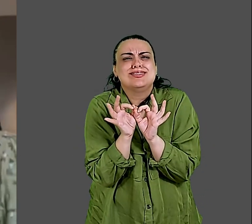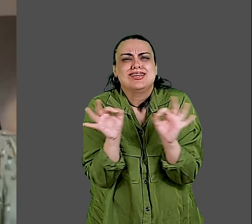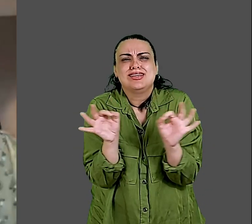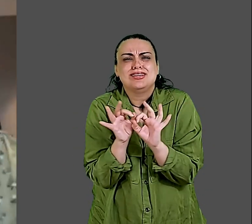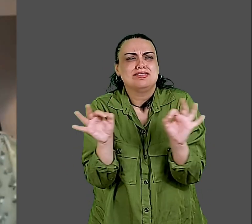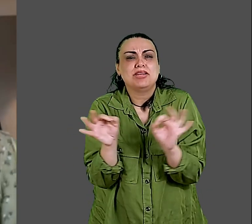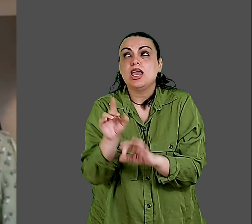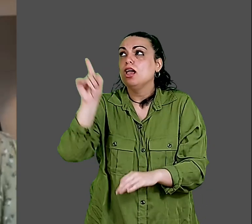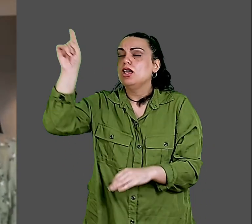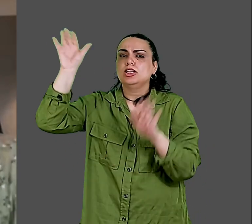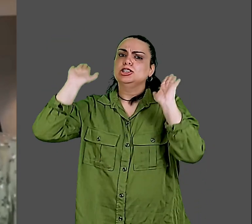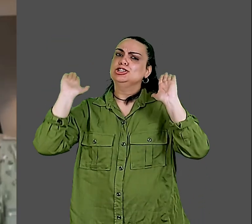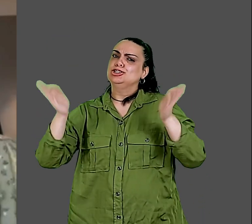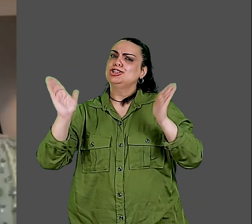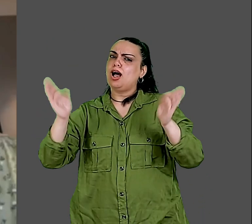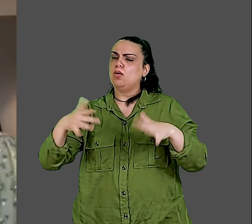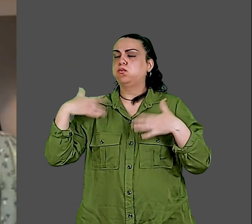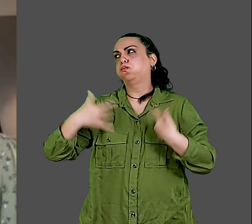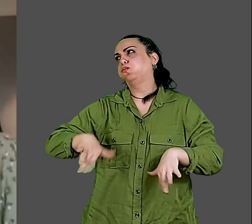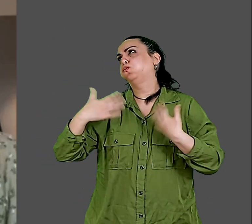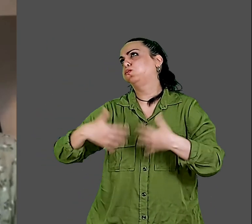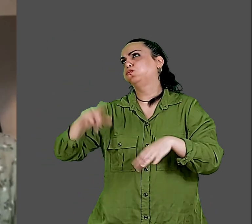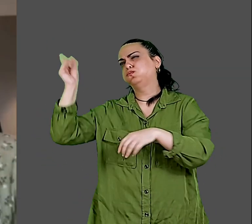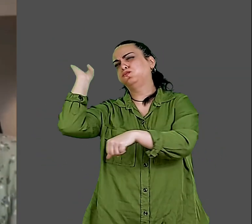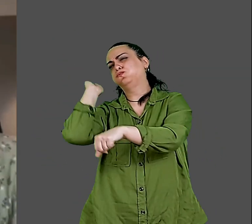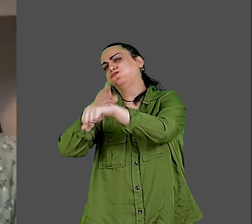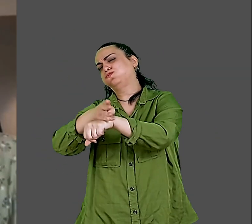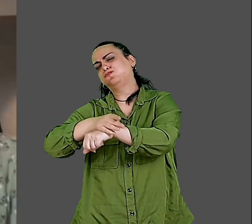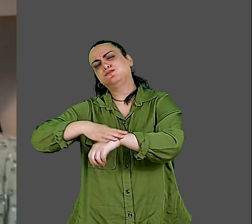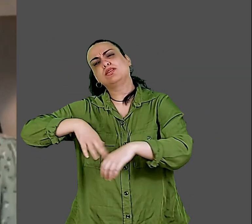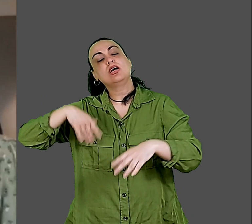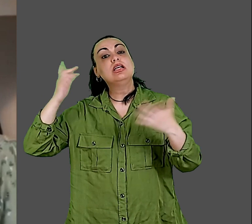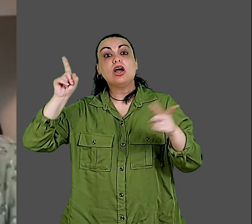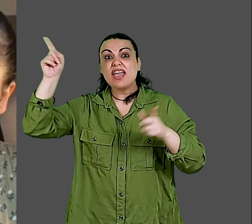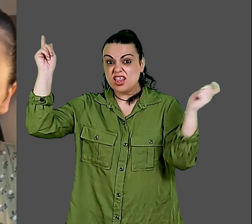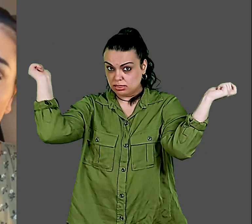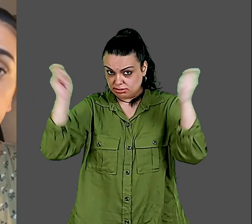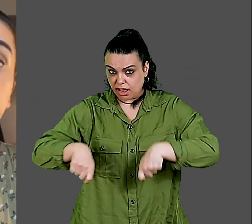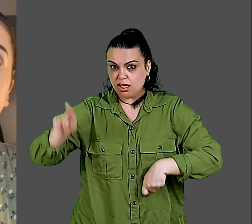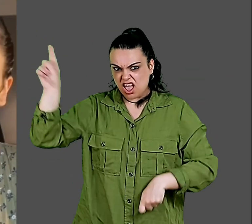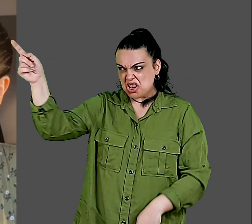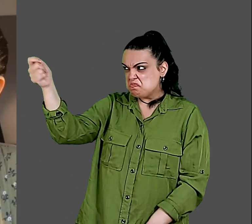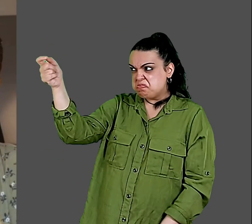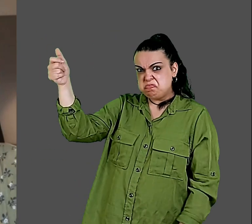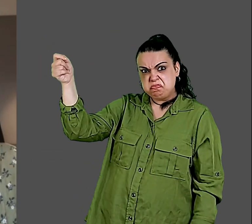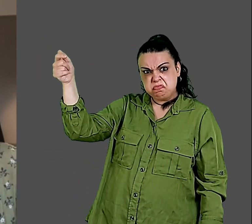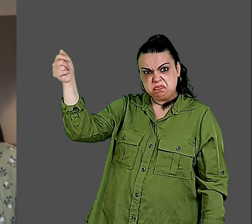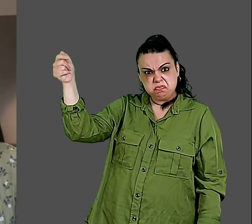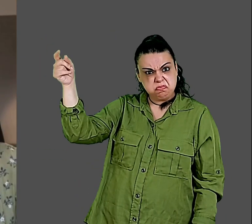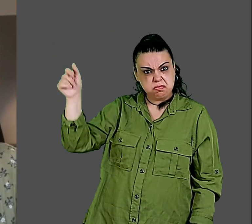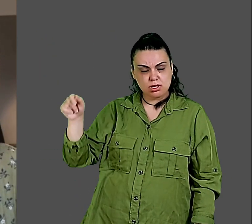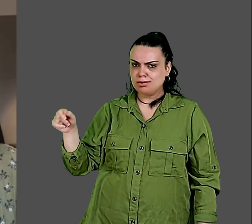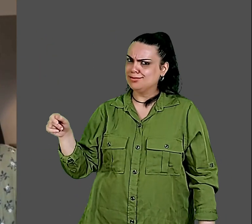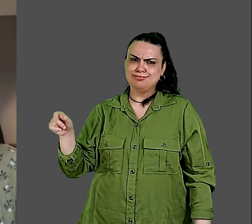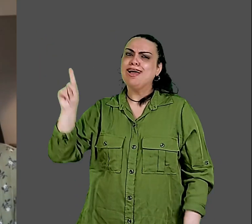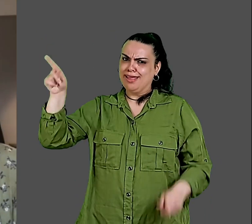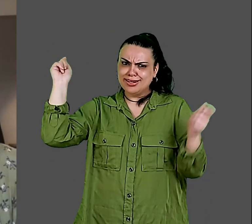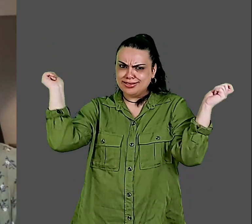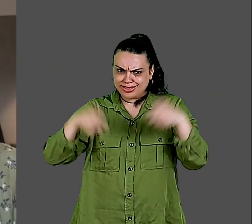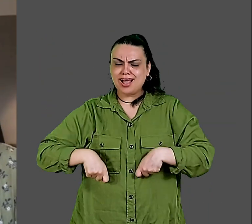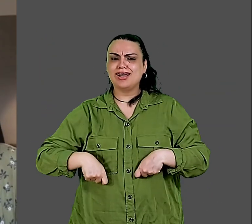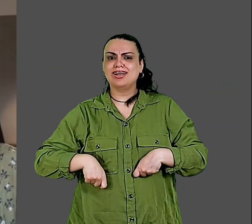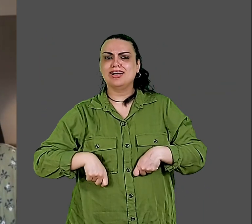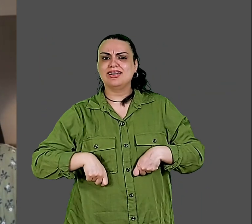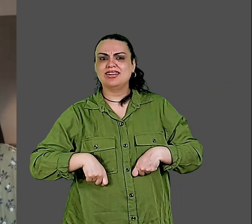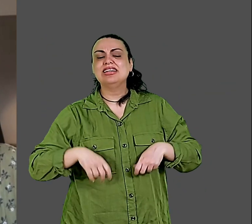diante de tudo que eu já fiz até aqui. Então é para te mostrar que eu tenho potencial para fazer. E quem é ele? Números, capítulo 23, verso de